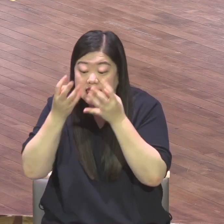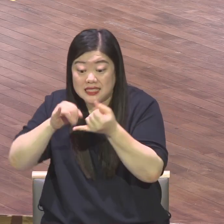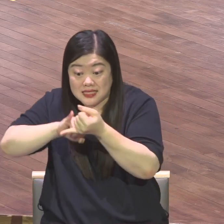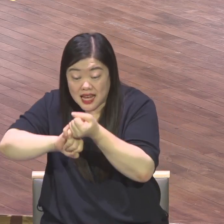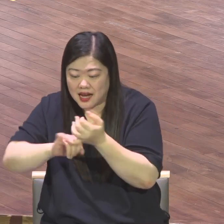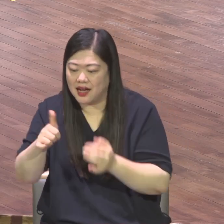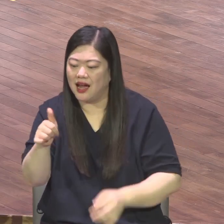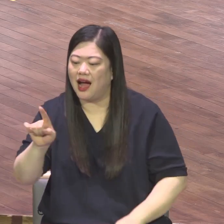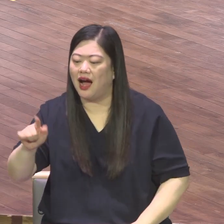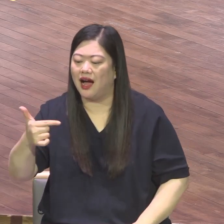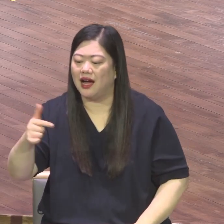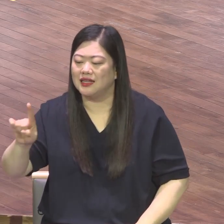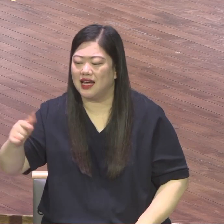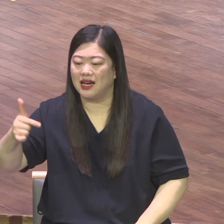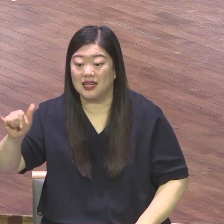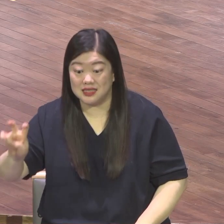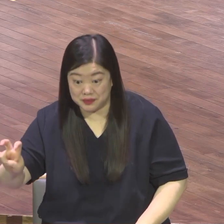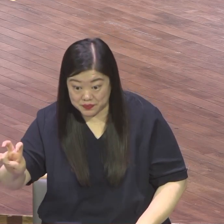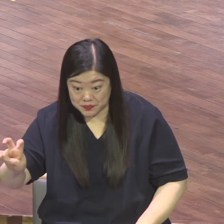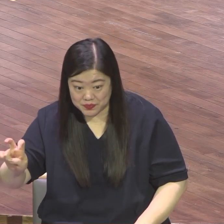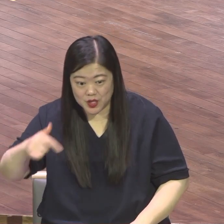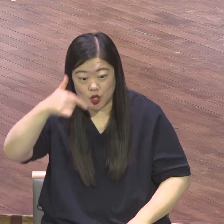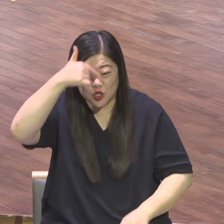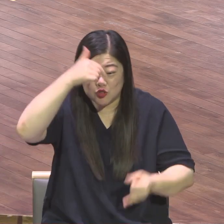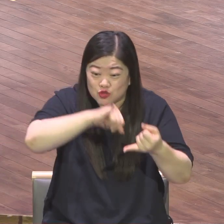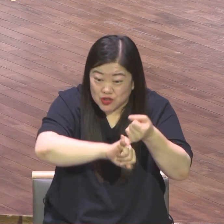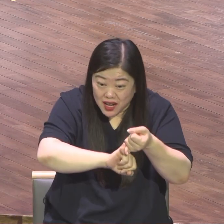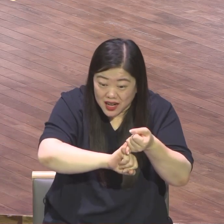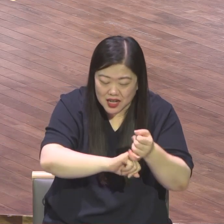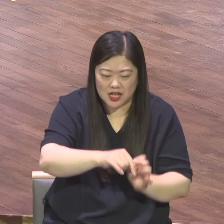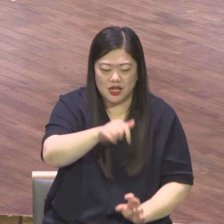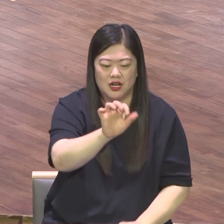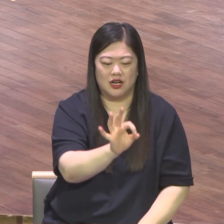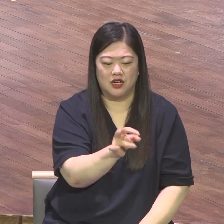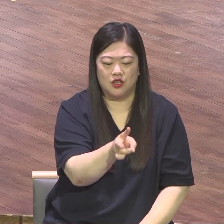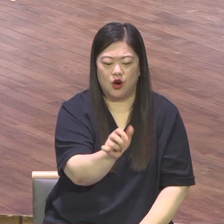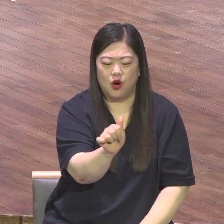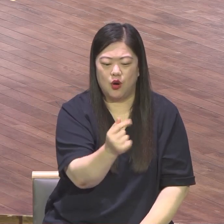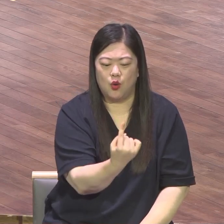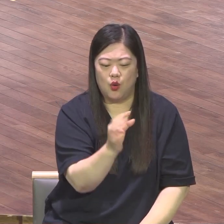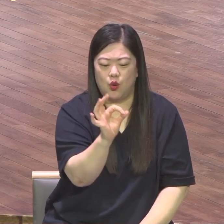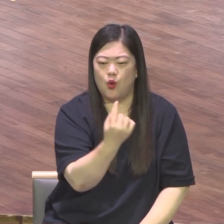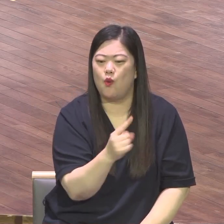표현할 때는요 중요한 영적 의미가 있어요. 그것은 바로